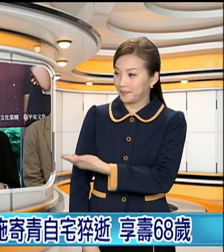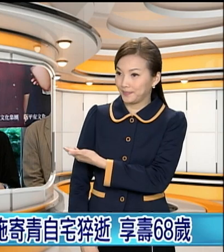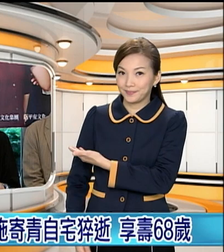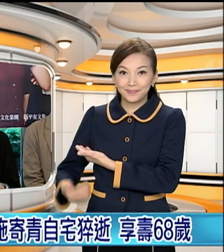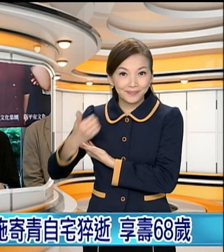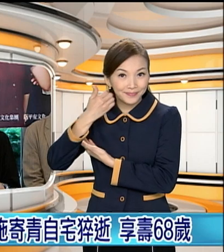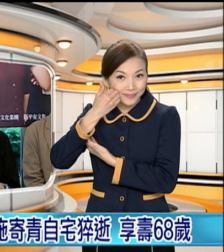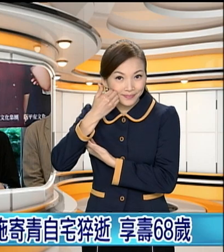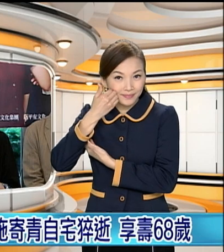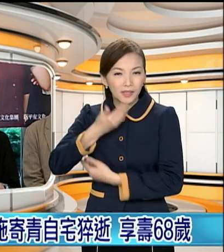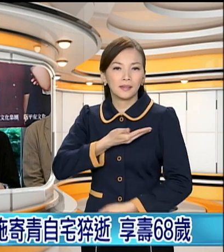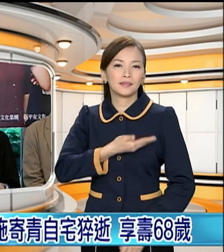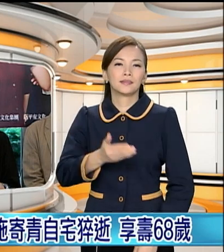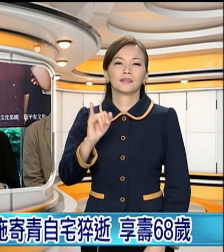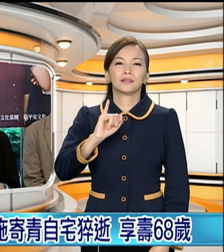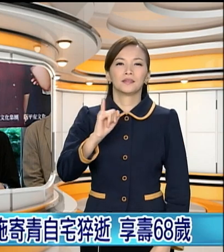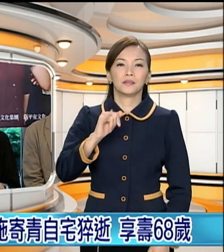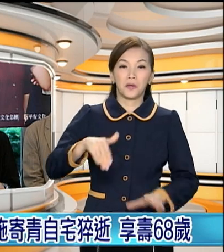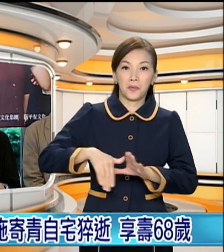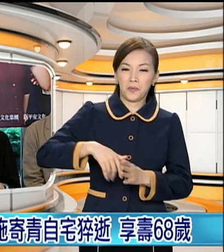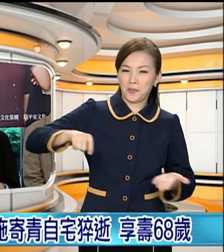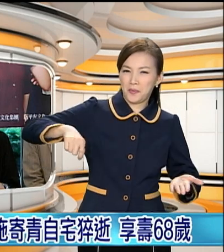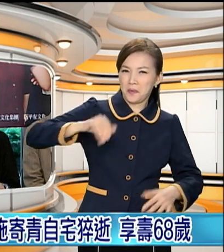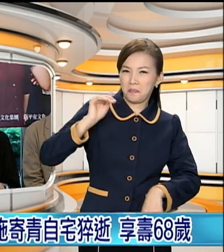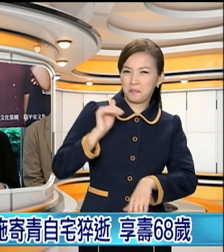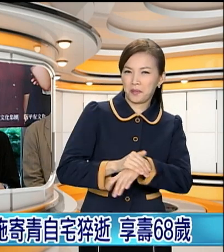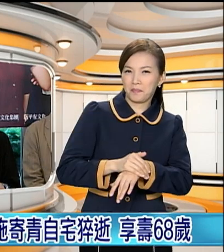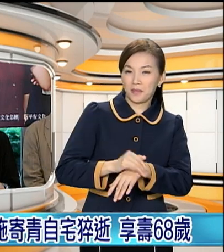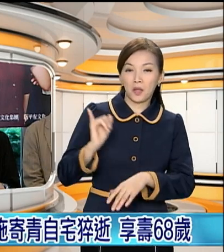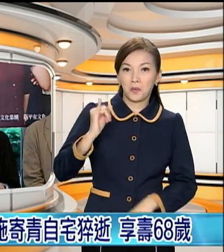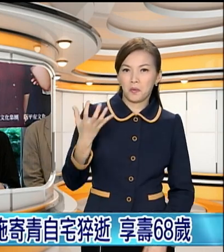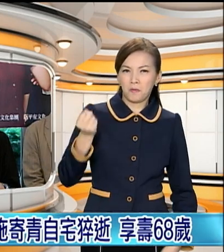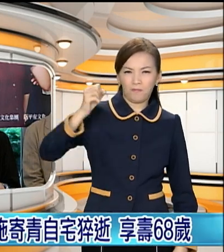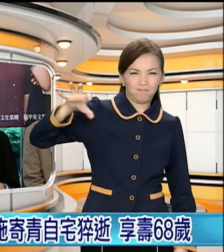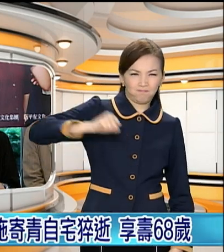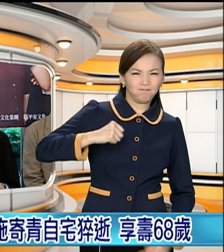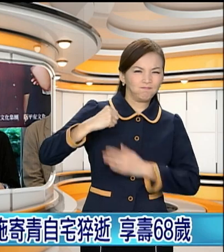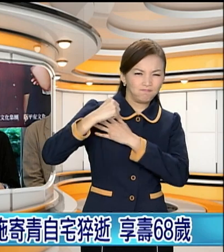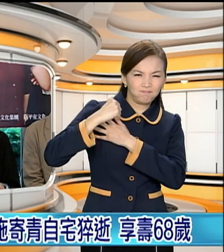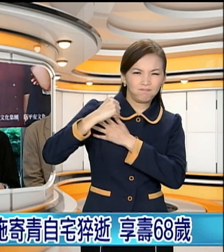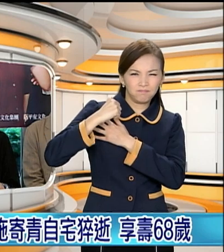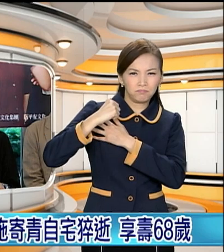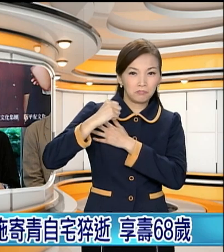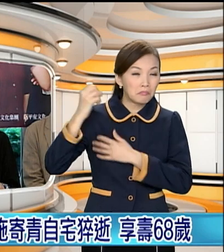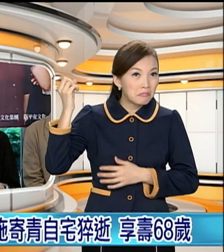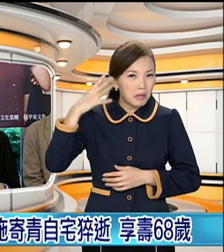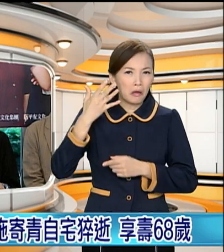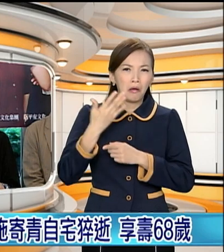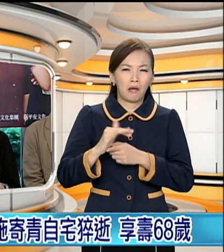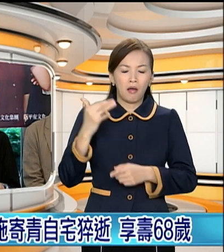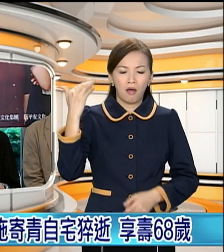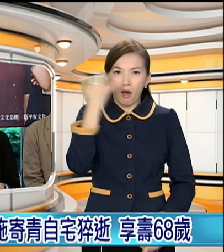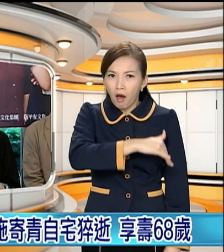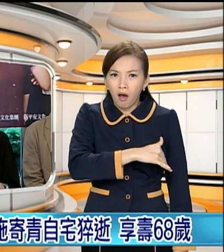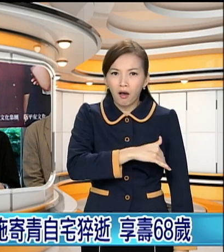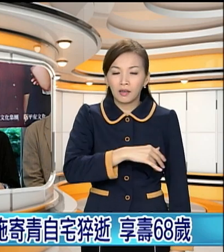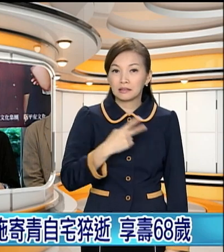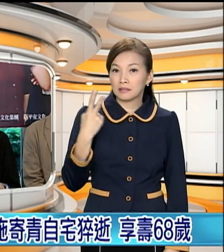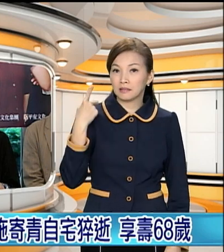畫面上您看到的這一位是作家也是女權運動人士施紀青十三號晚間